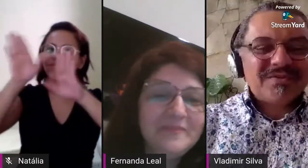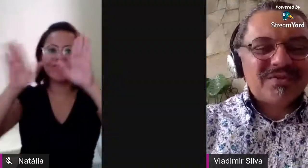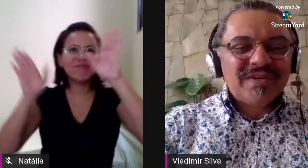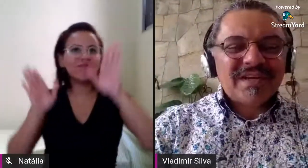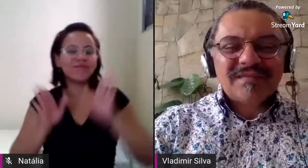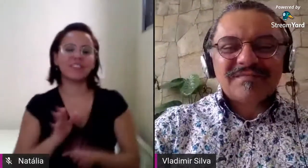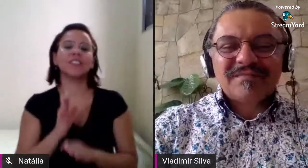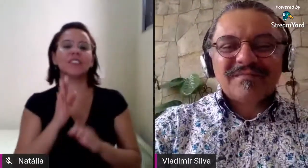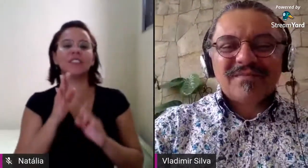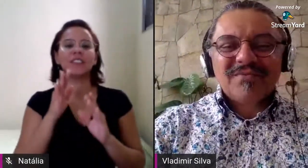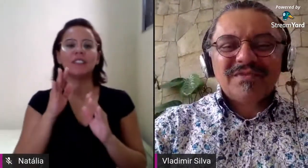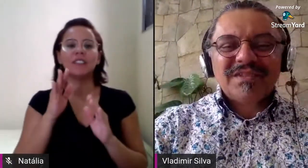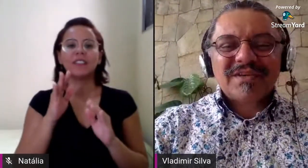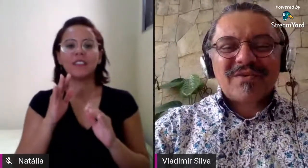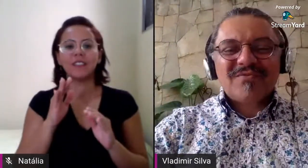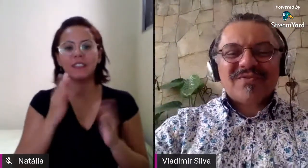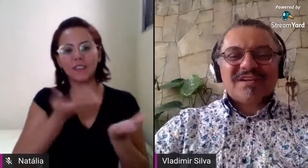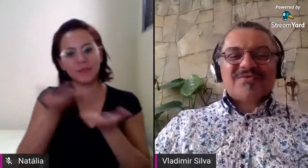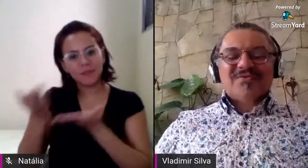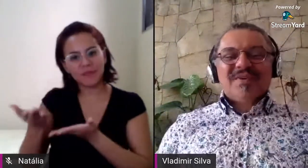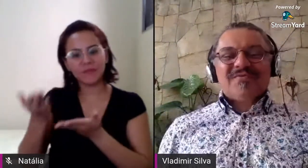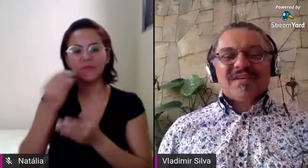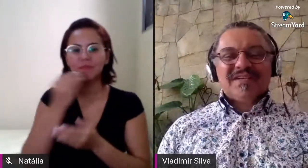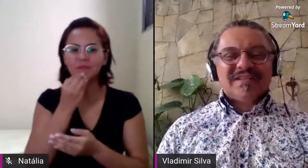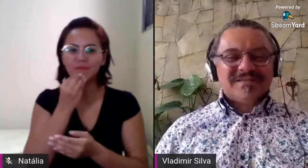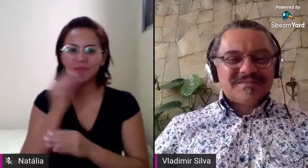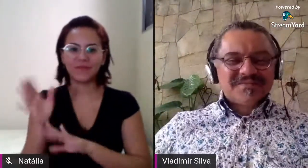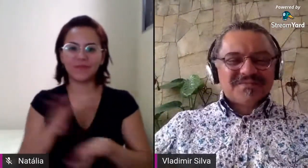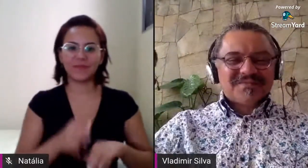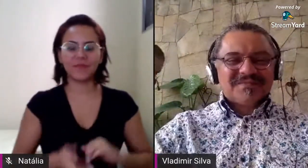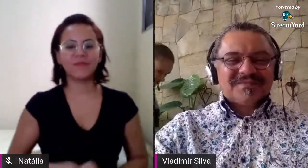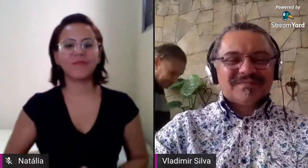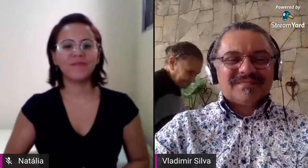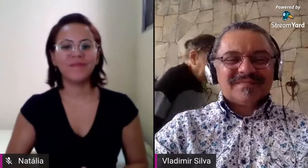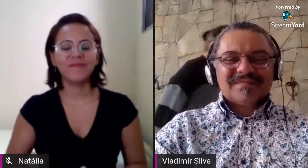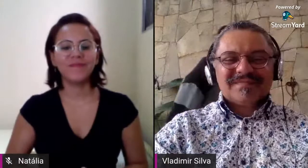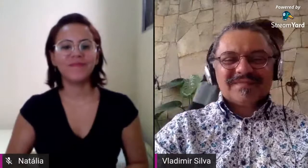ok, professora, bom dia, como vai? Tudo bem, Fernanda?